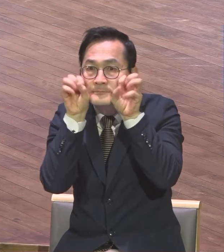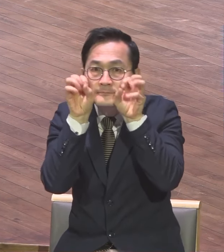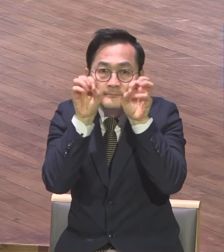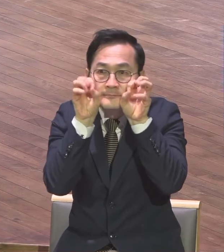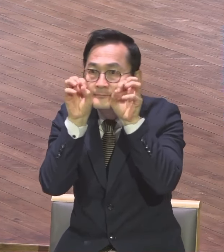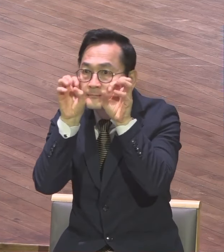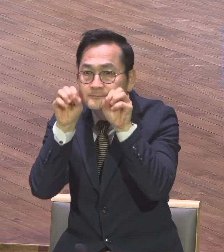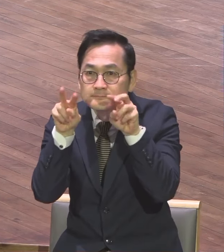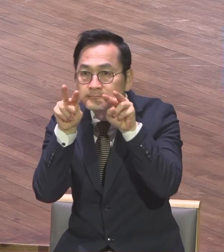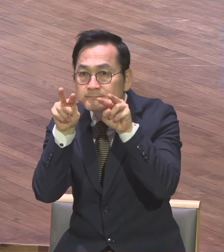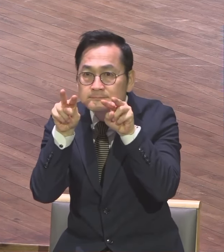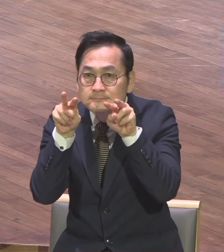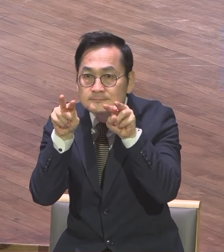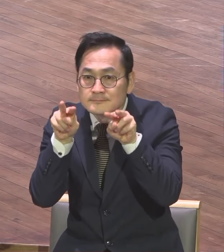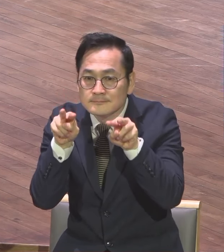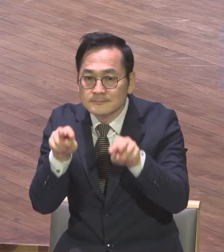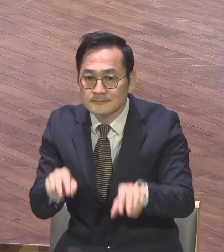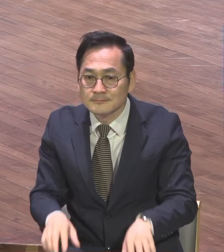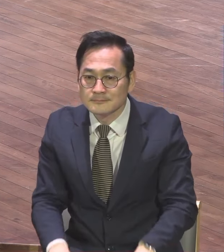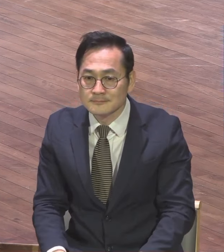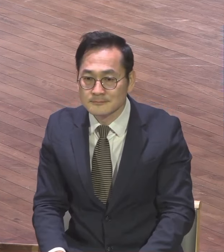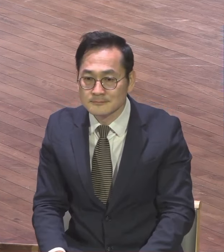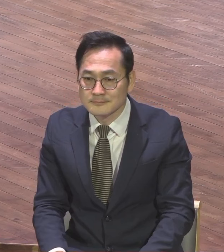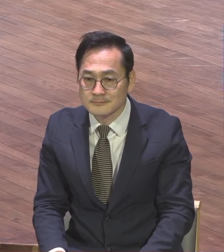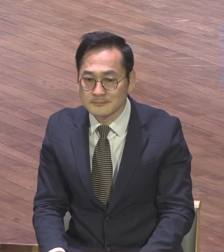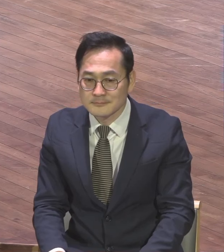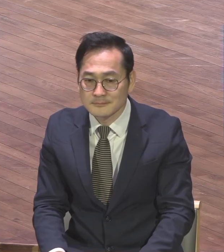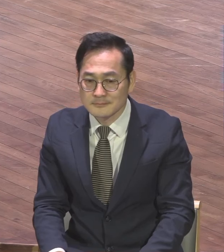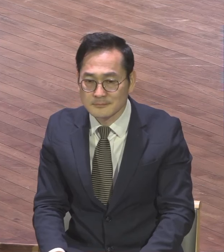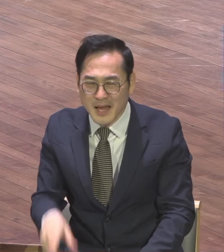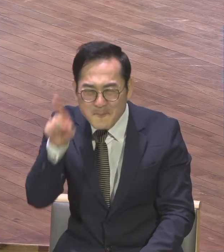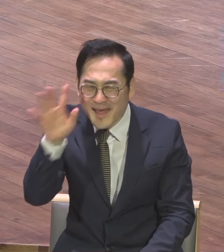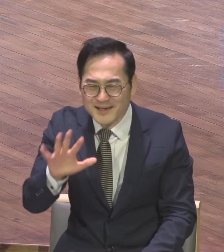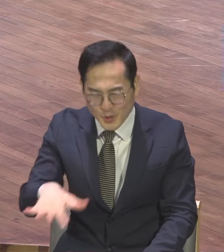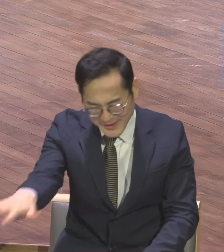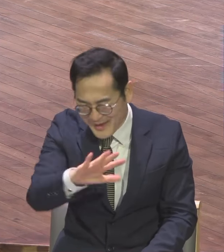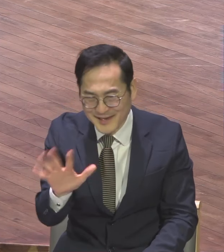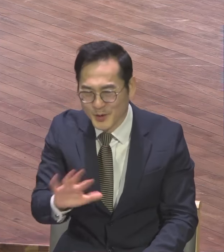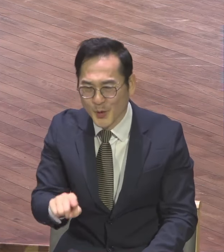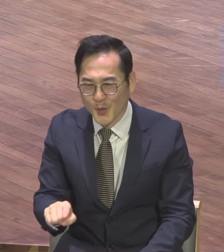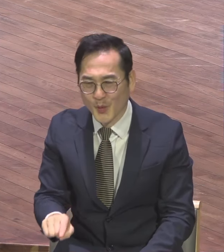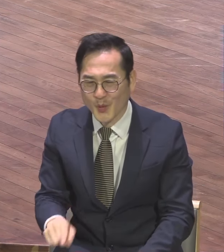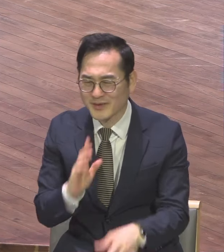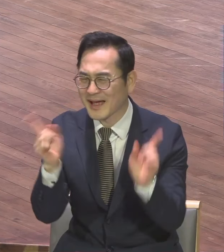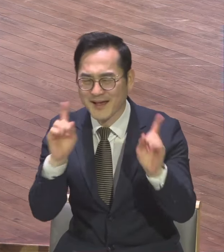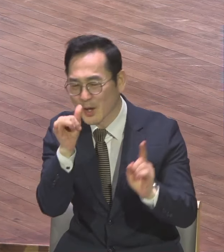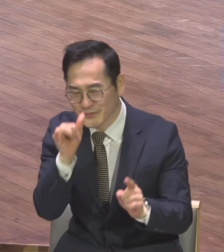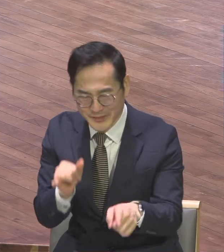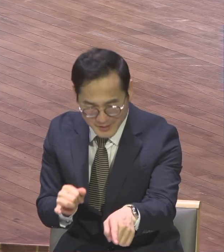동그래가지고 팍 쳐다보는 아이 있어요. 다는 아니에요. 막 장난치고 노는 있는데